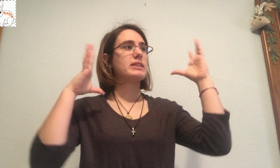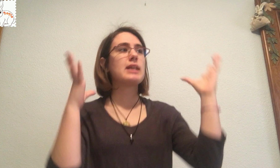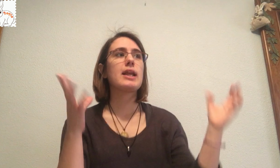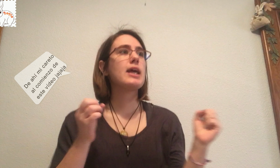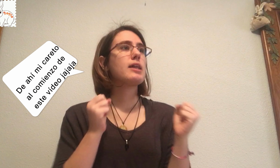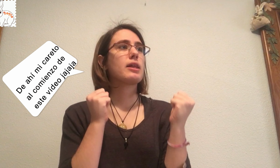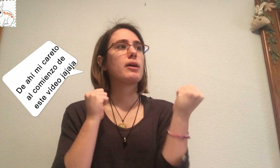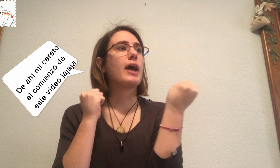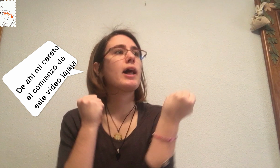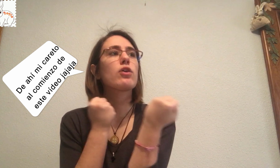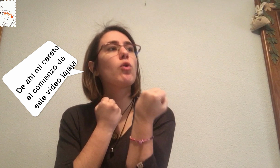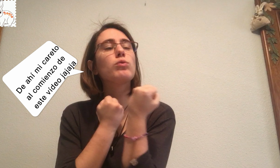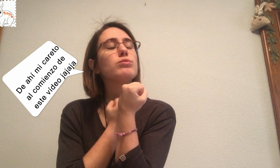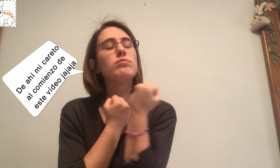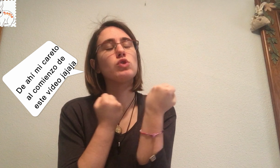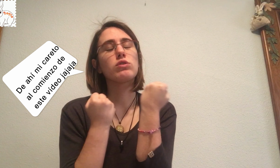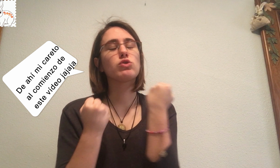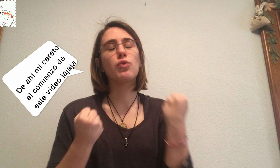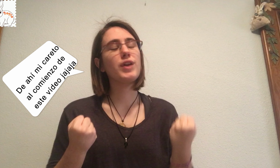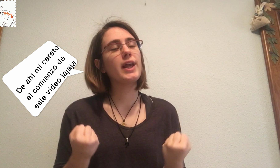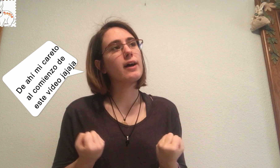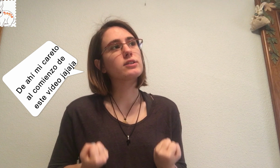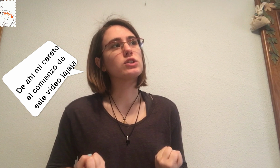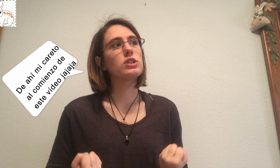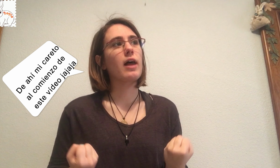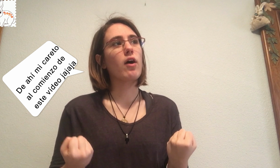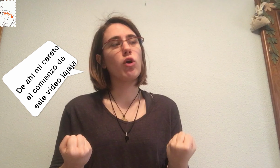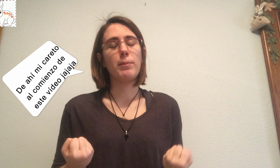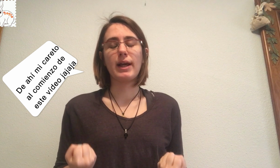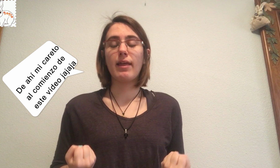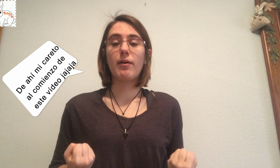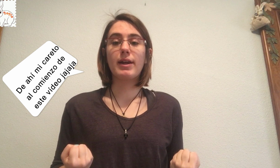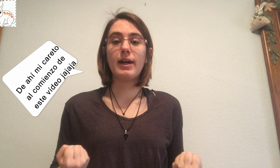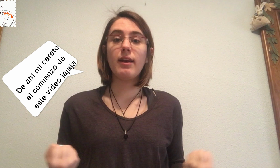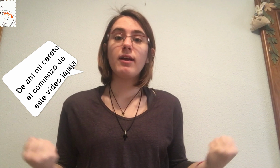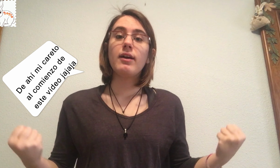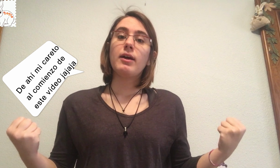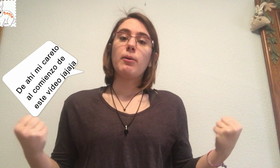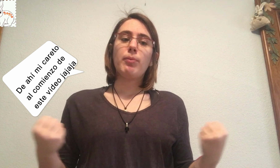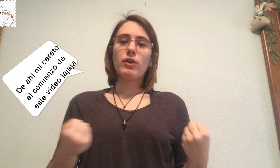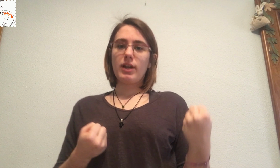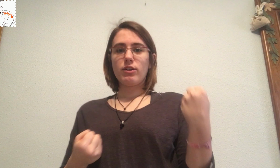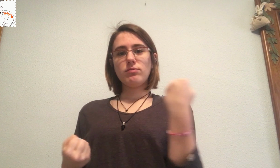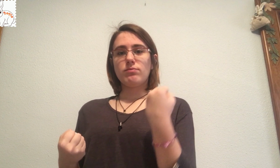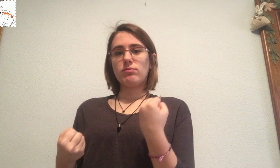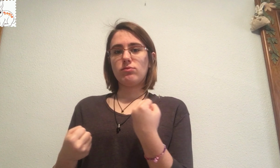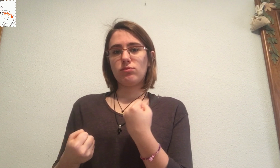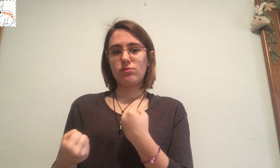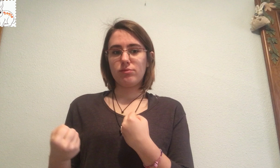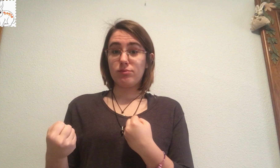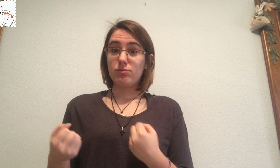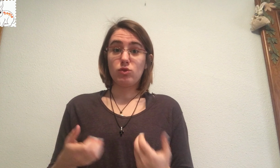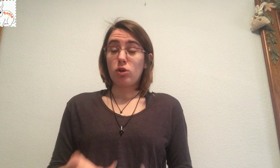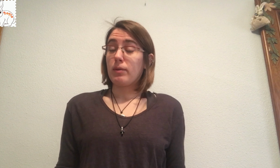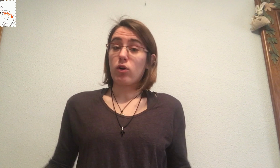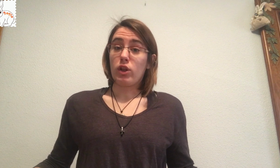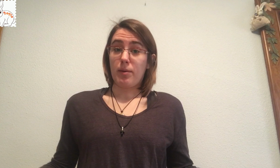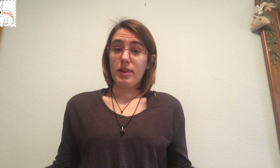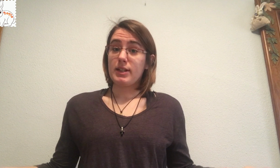mi serie de Arrow Yo sufría con cada golpe que le daban a él Pero claro, no me acordaba de